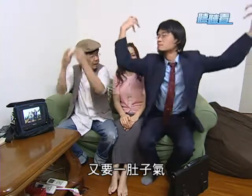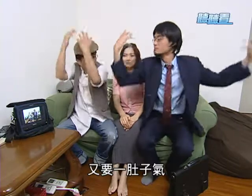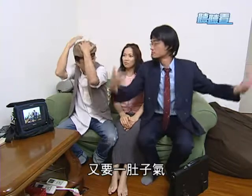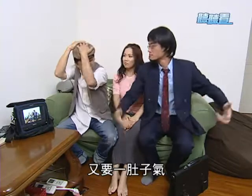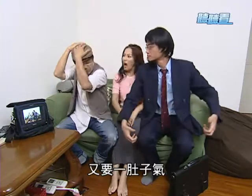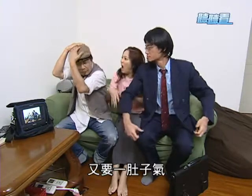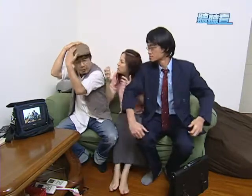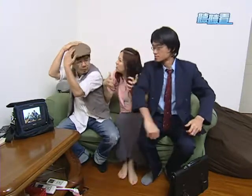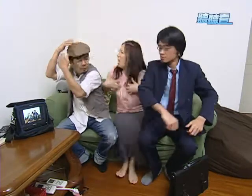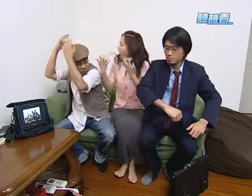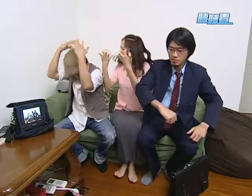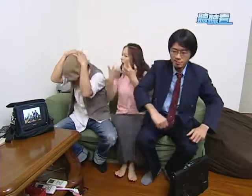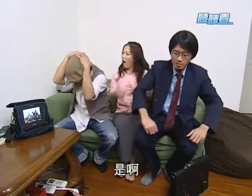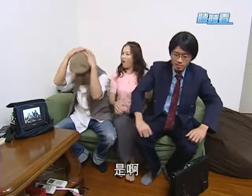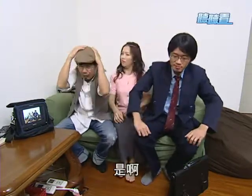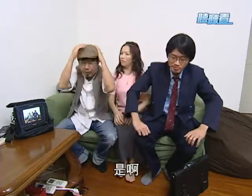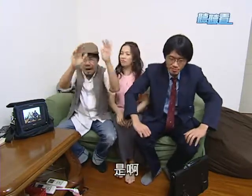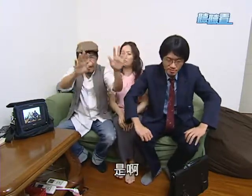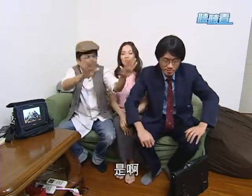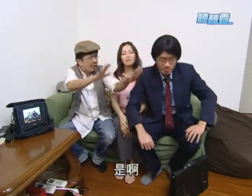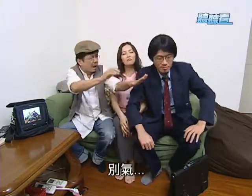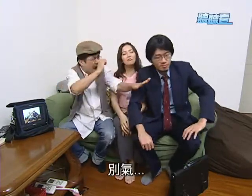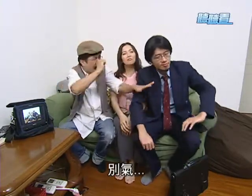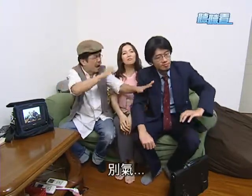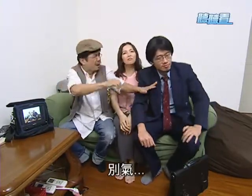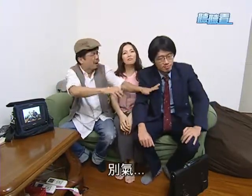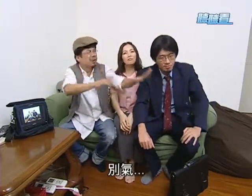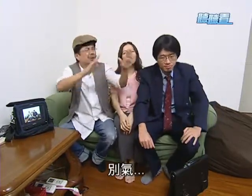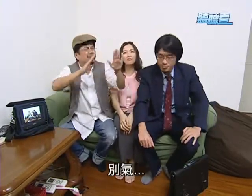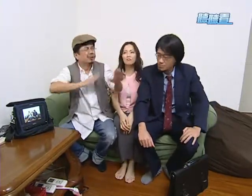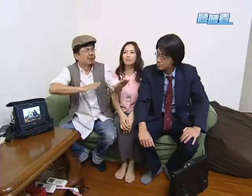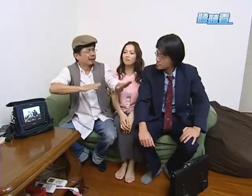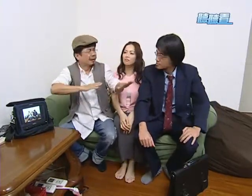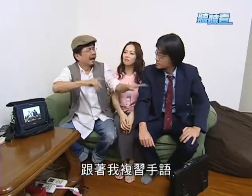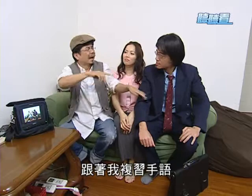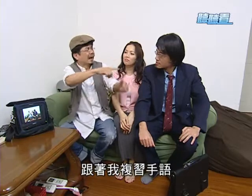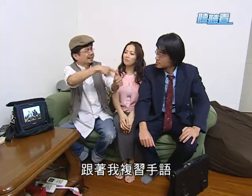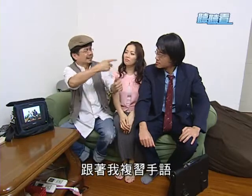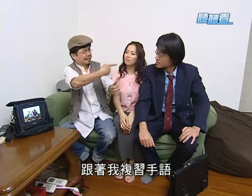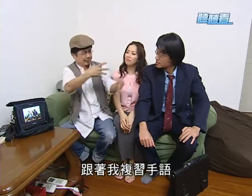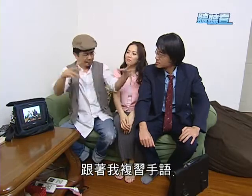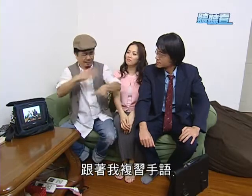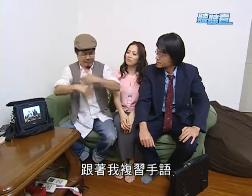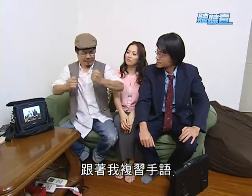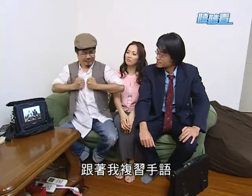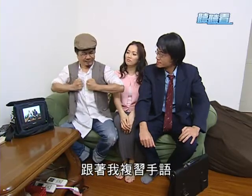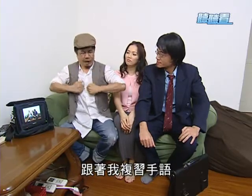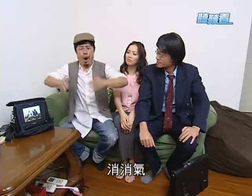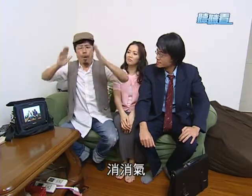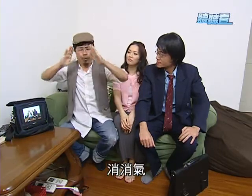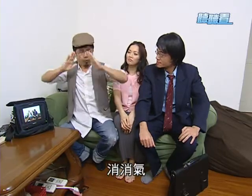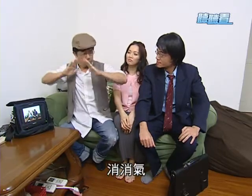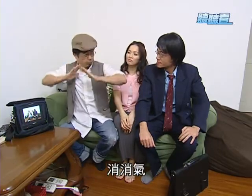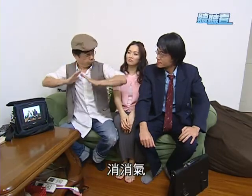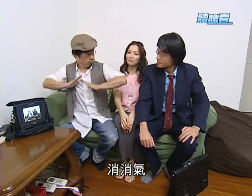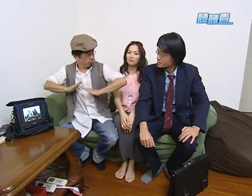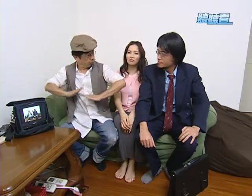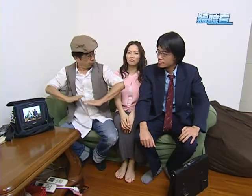气。 是啊。 别气别气别气，跟着我复习手语消消气啊，来呼